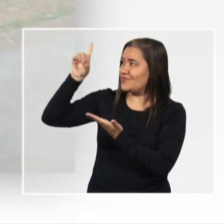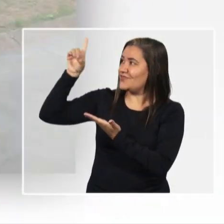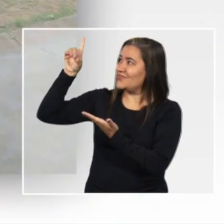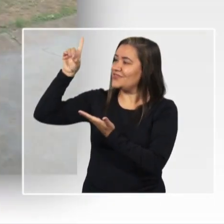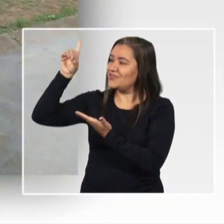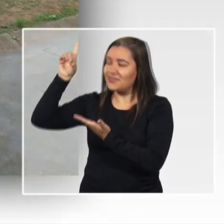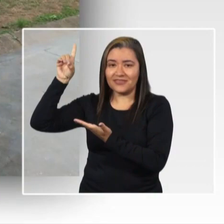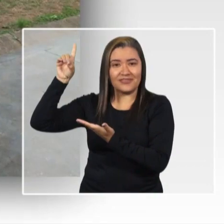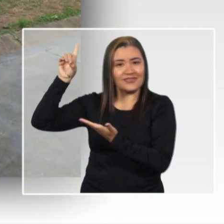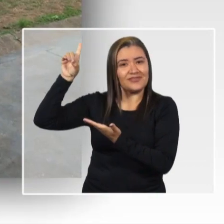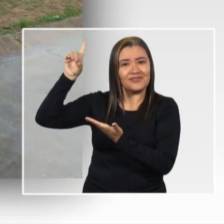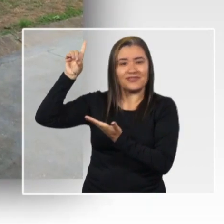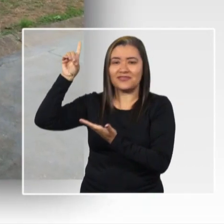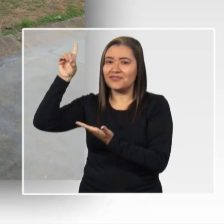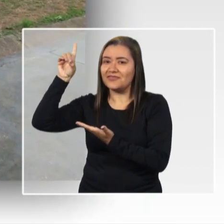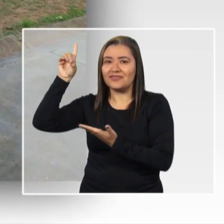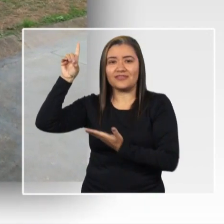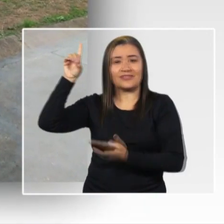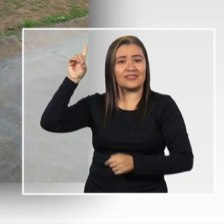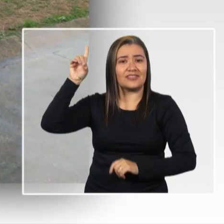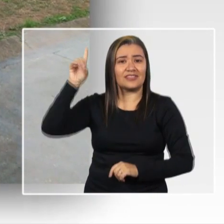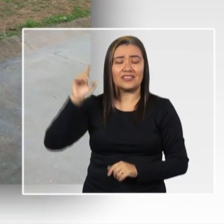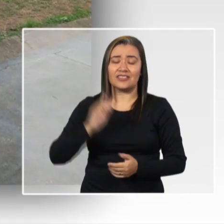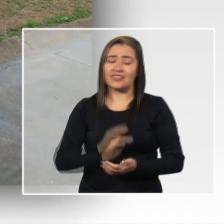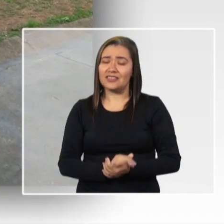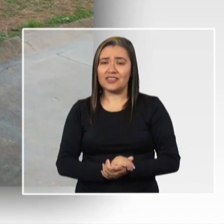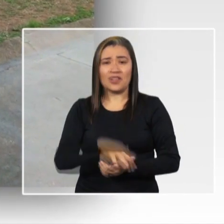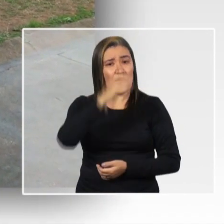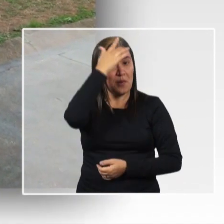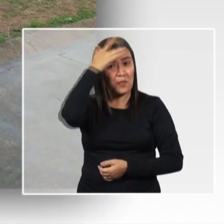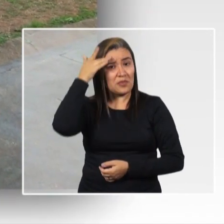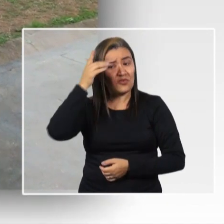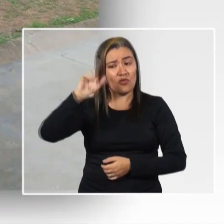demais, perfeita aos olhos do